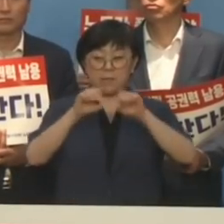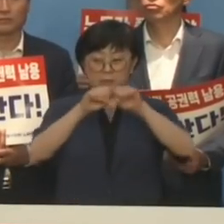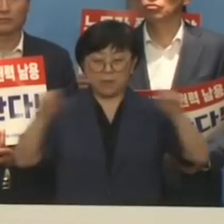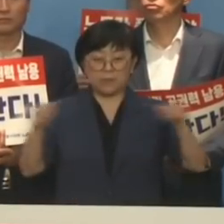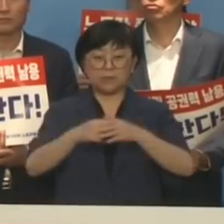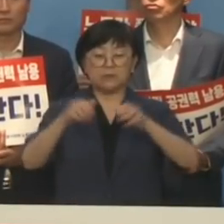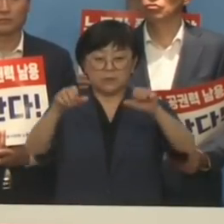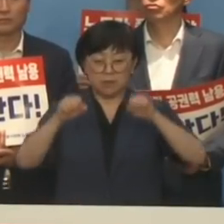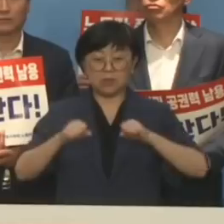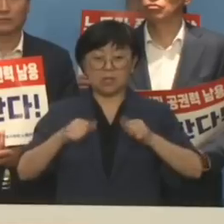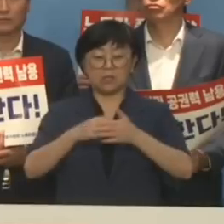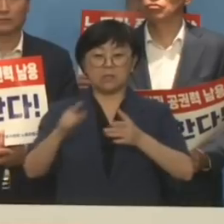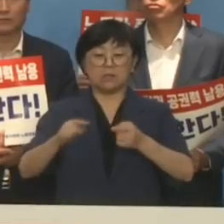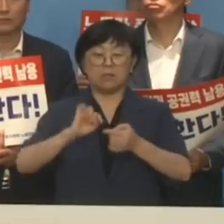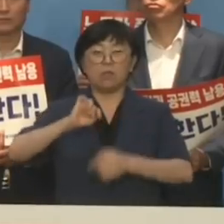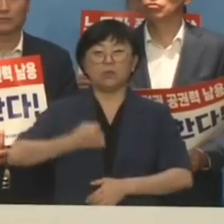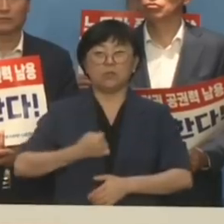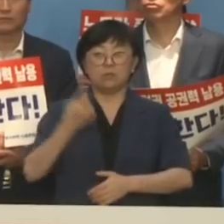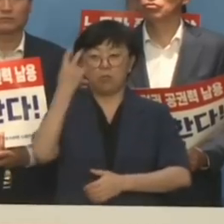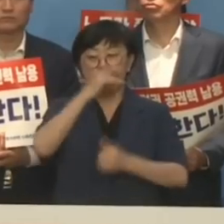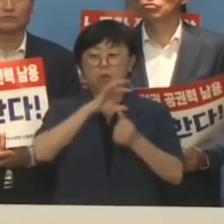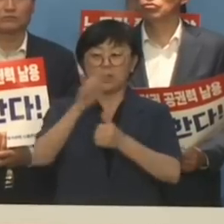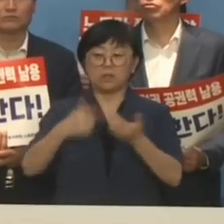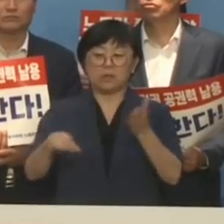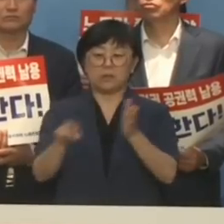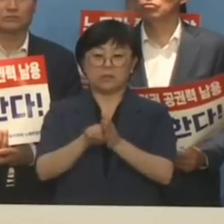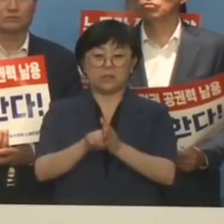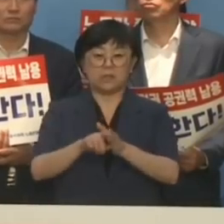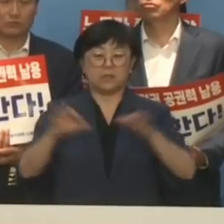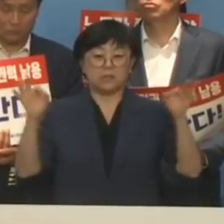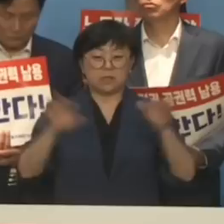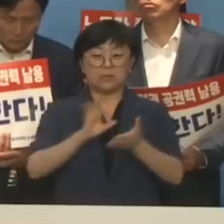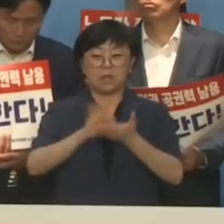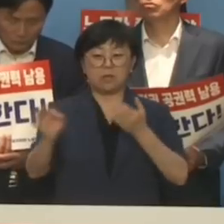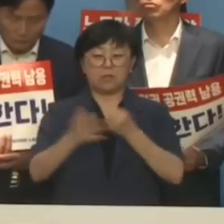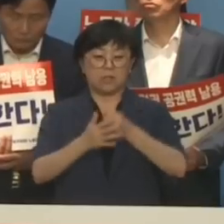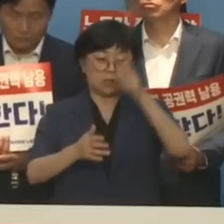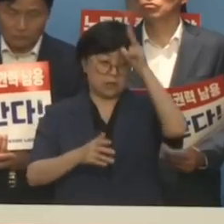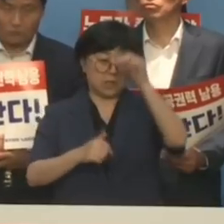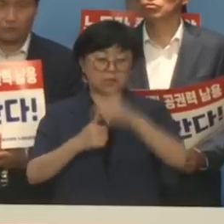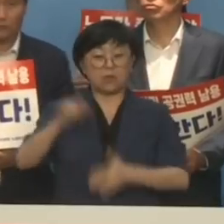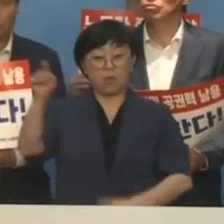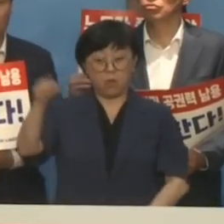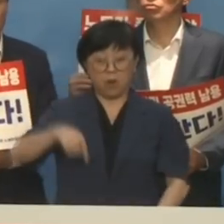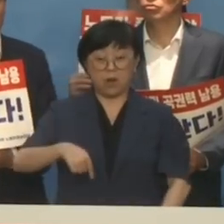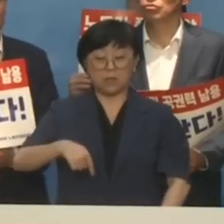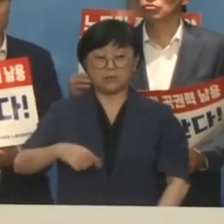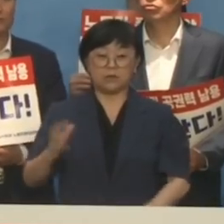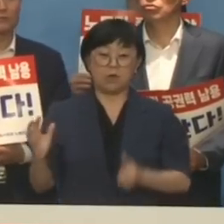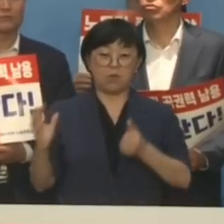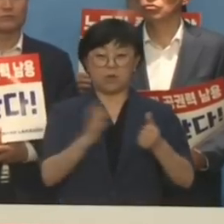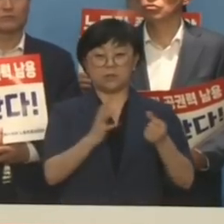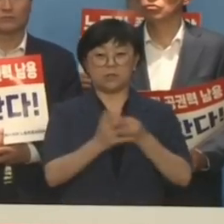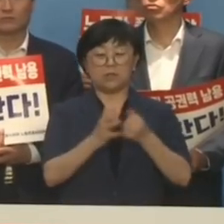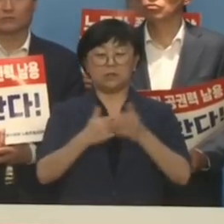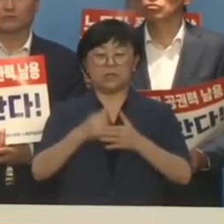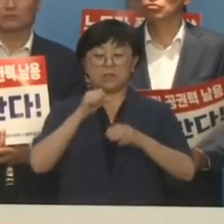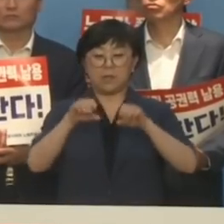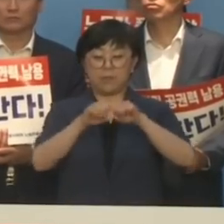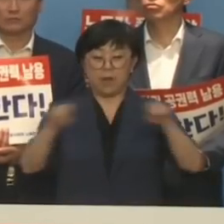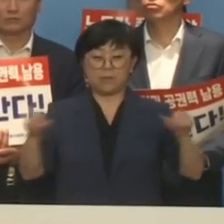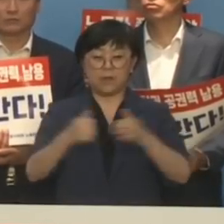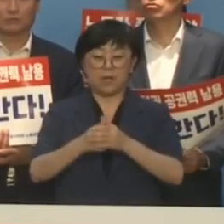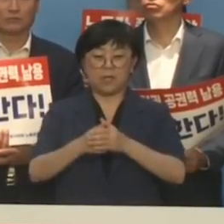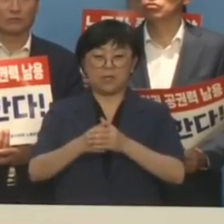쇠파이프들을 뜯어내어서 본인을 보호하기 위해서 잠시 사용했을 뿐 경찰들이 들어왔었을 때는